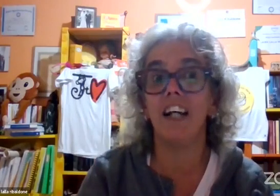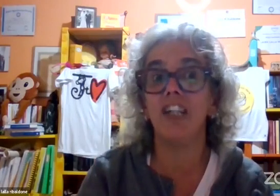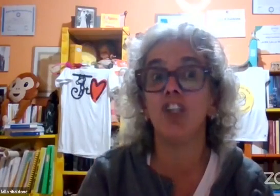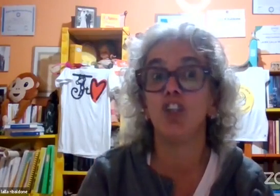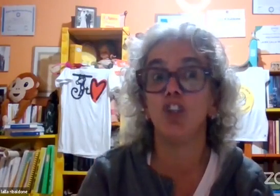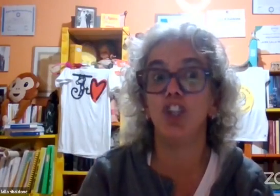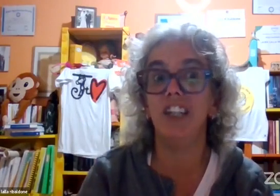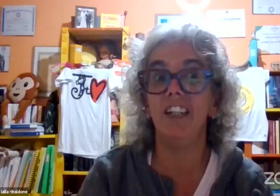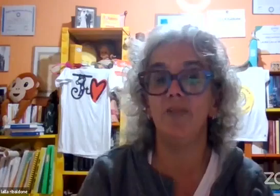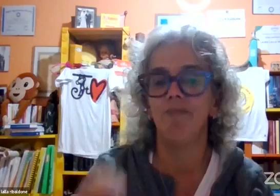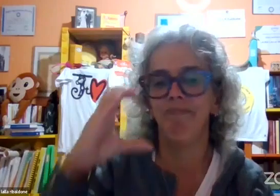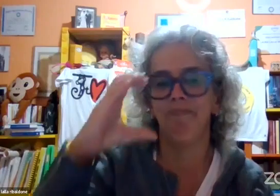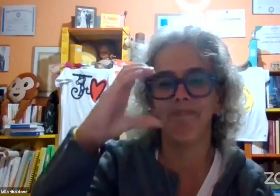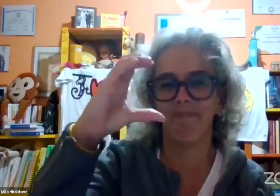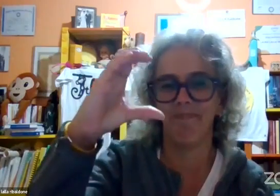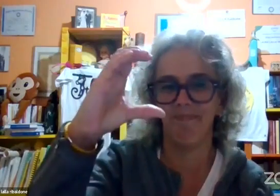lettera C,